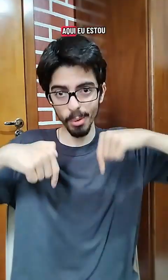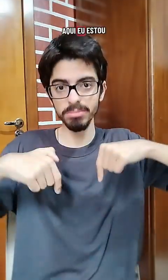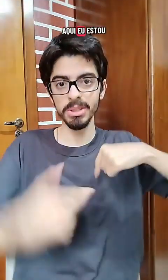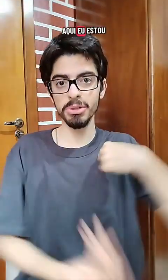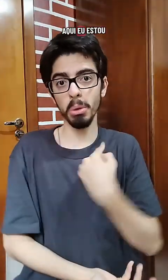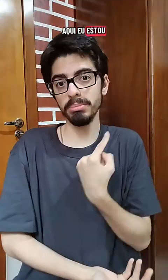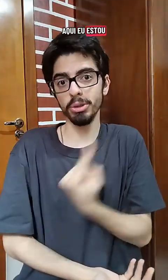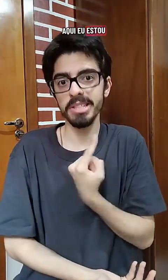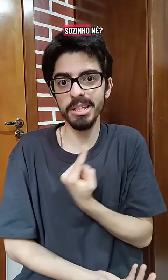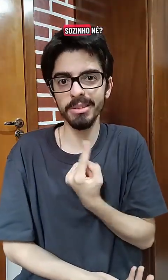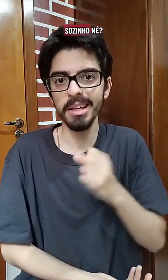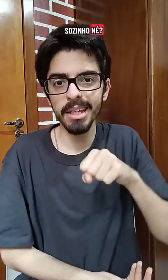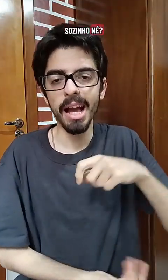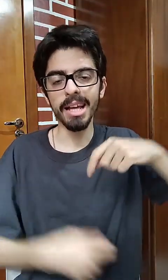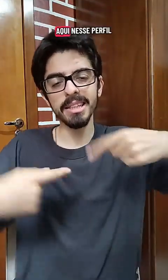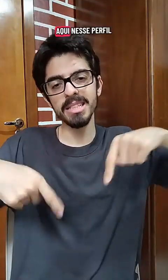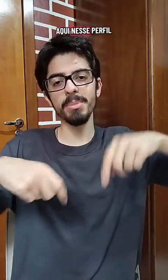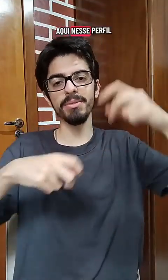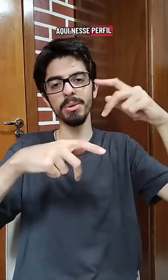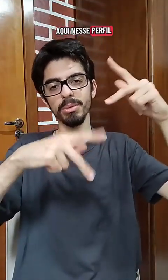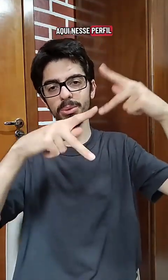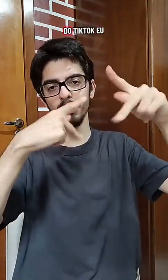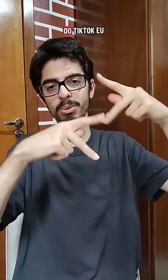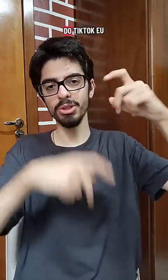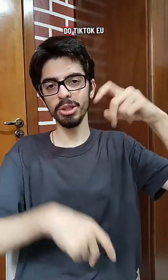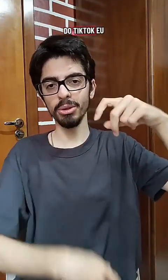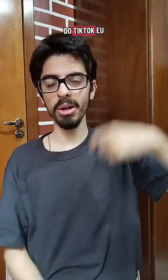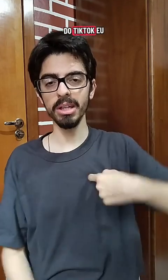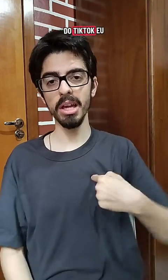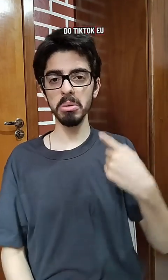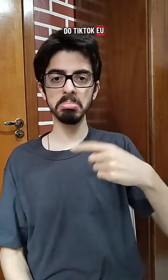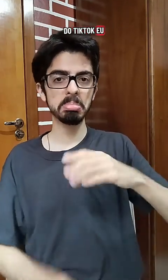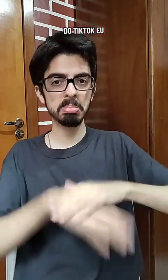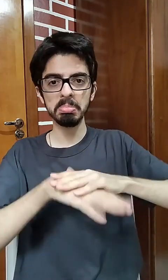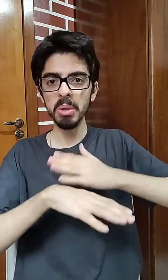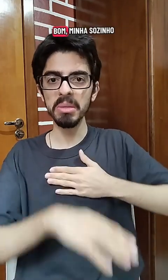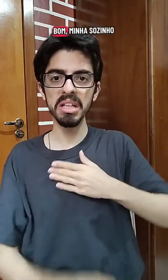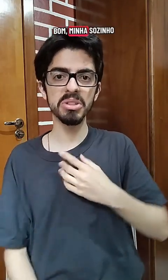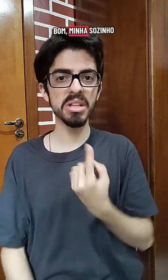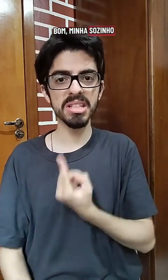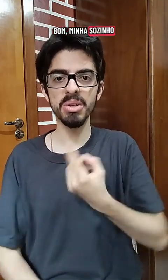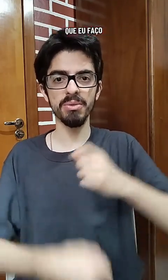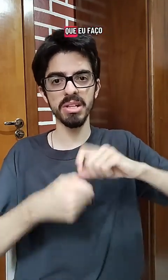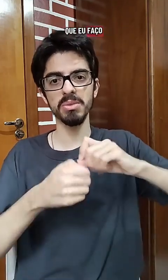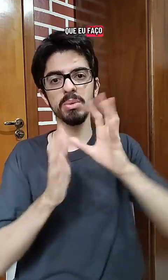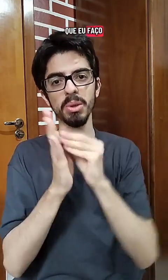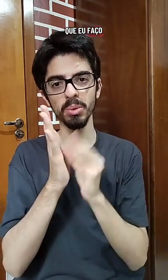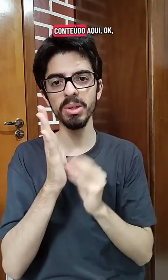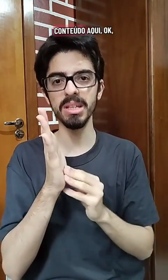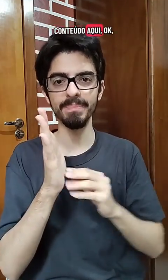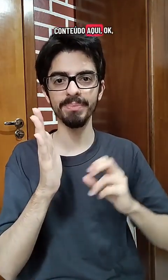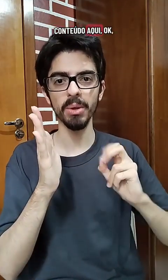eu estou sozinho, né? Aqui nesse perfil do TikTok, eu, mão minha, sozinho que eu faço conteúdo aqui,